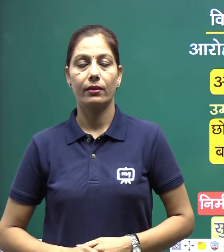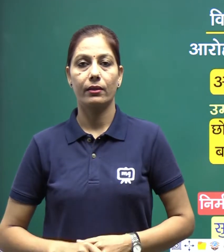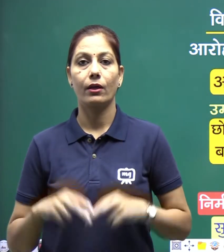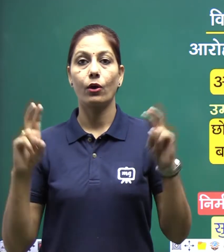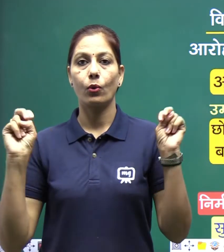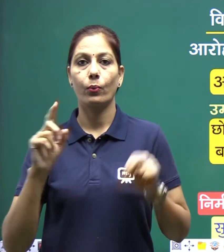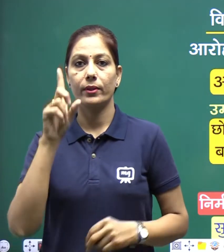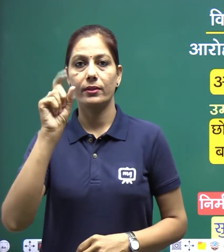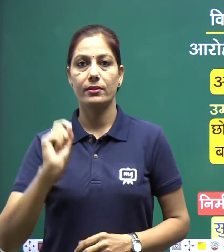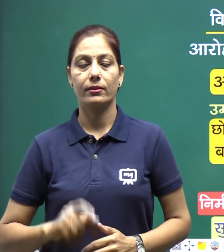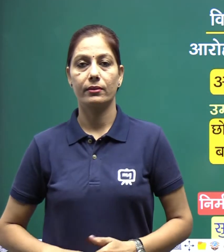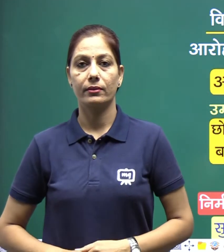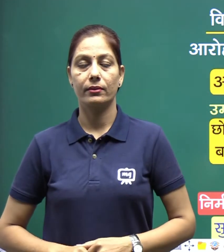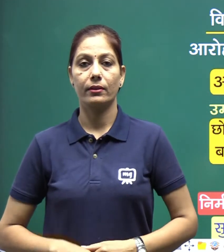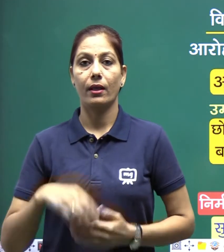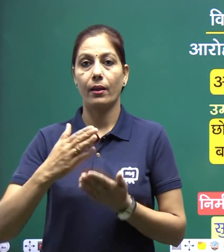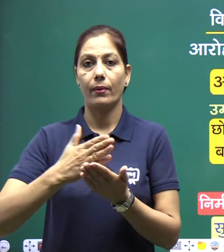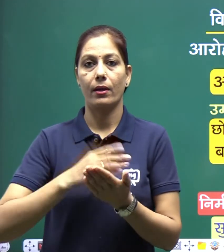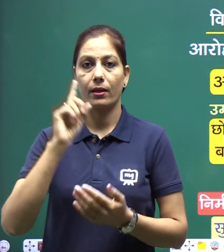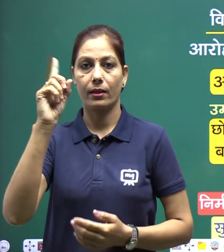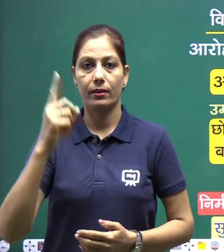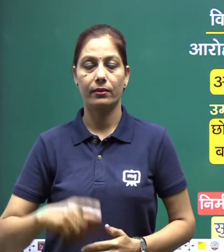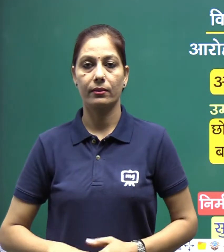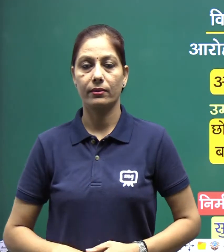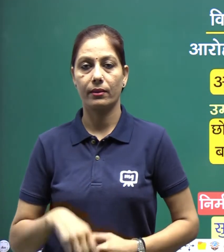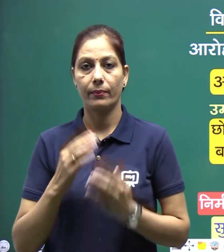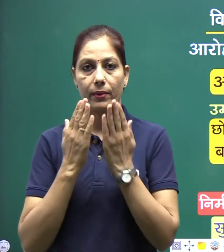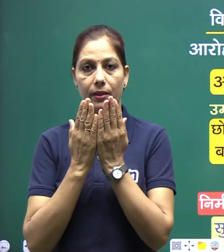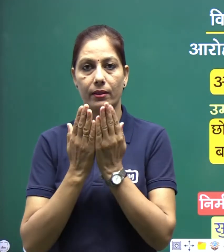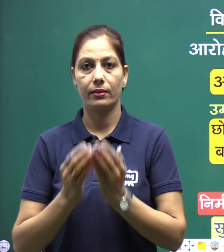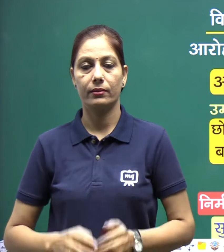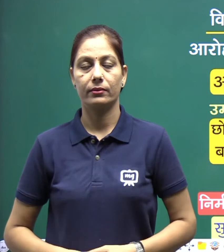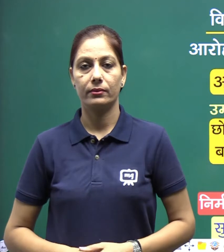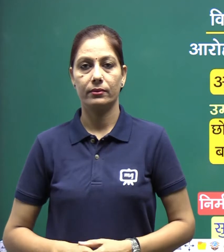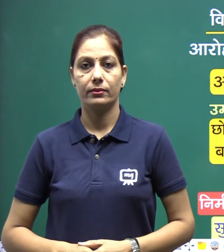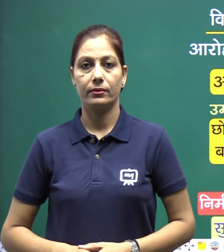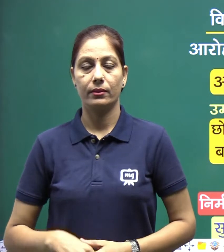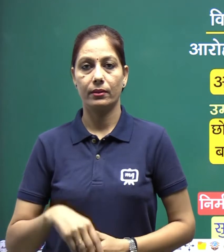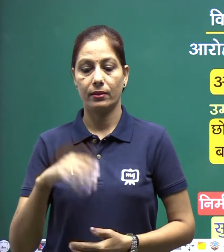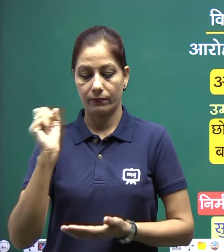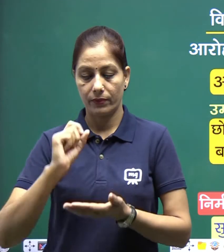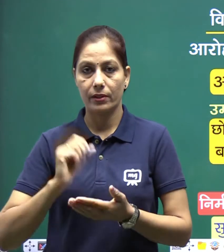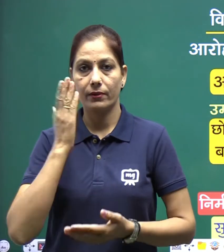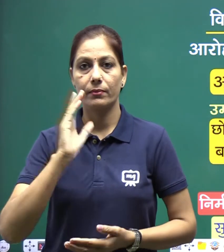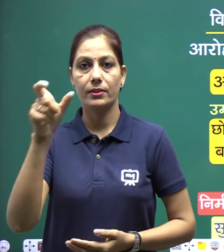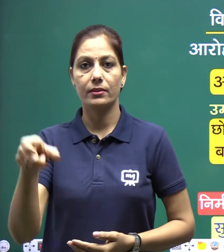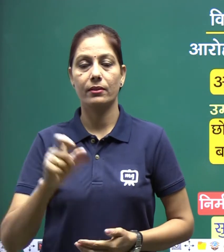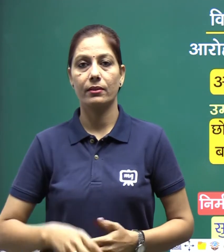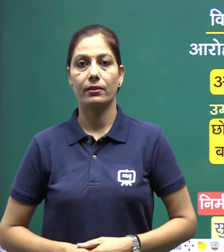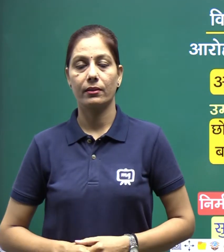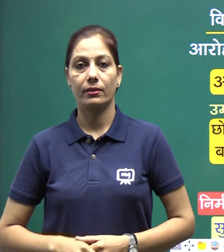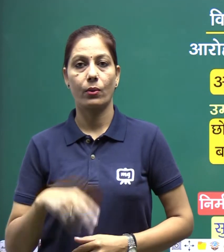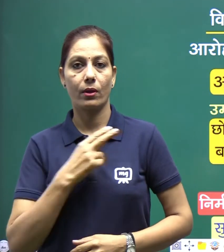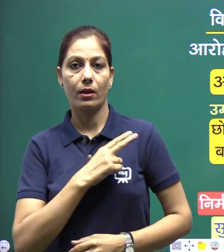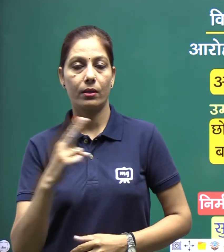अध्याय 10 का भाग 1 पढ़ेंगे। कवि है